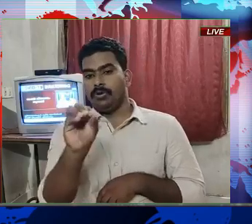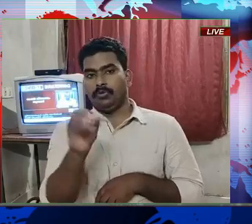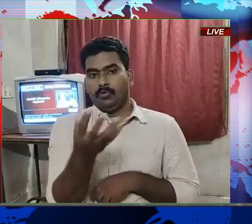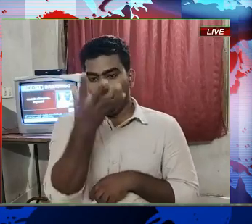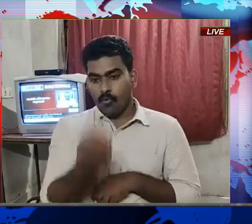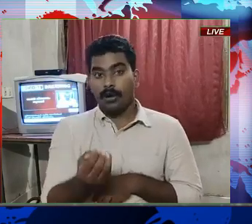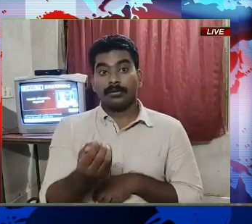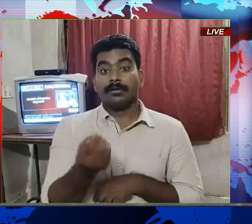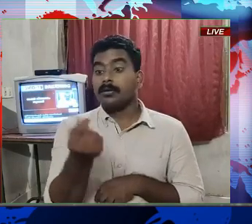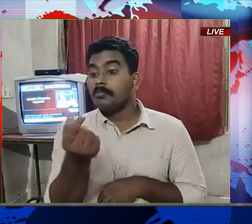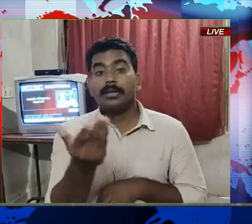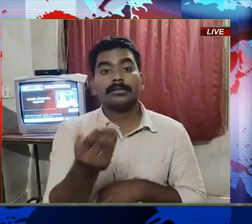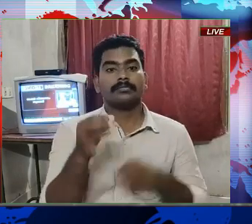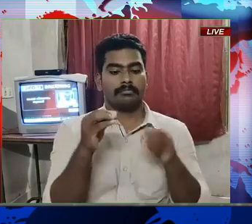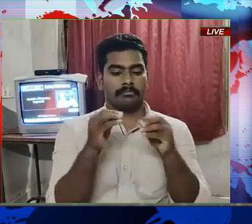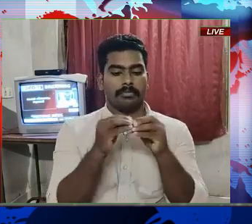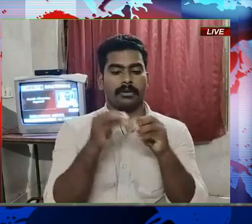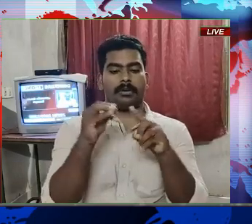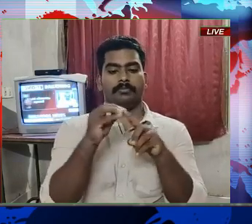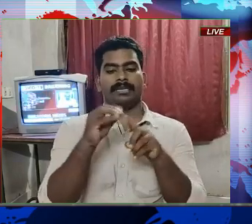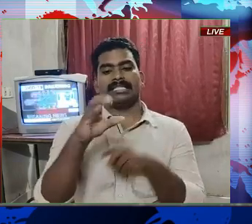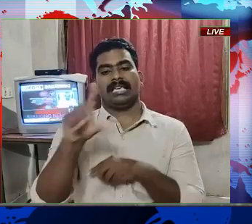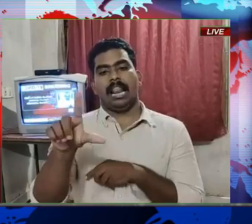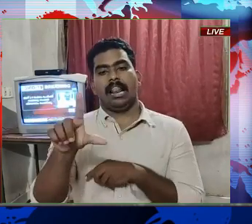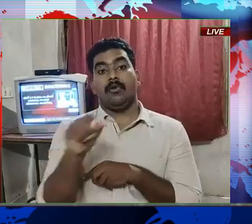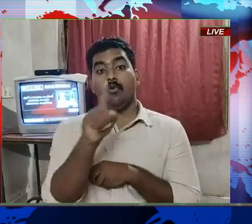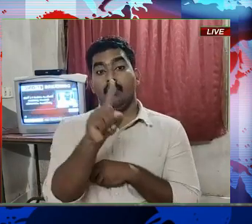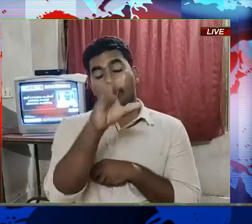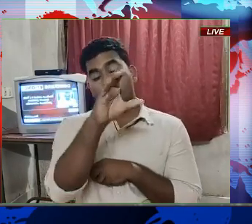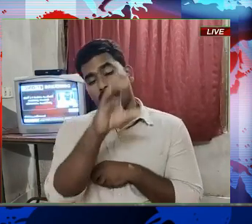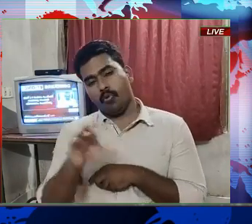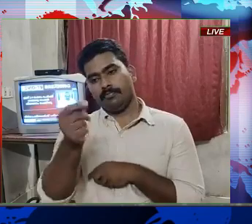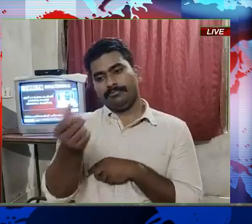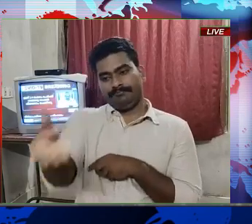വാക്സിനേഷൻ അത് ഇപ്പോൾ നടത്തേണ്ടതാണെങ്കിൽ